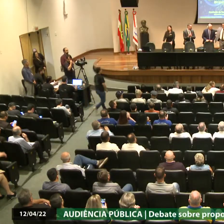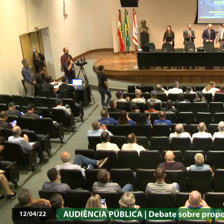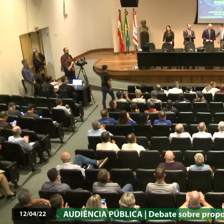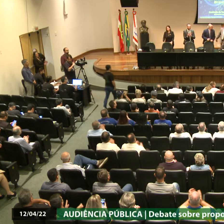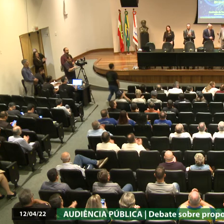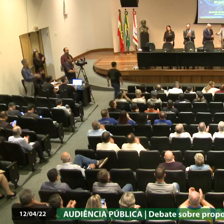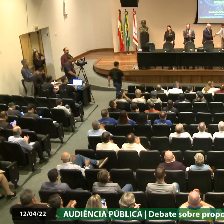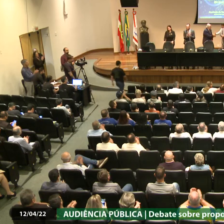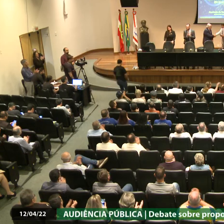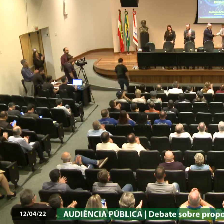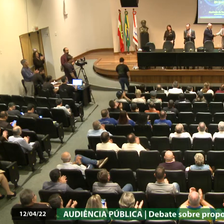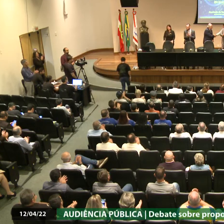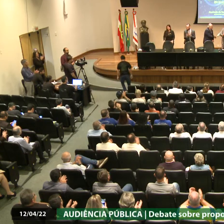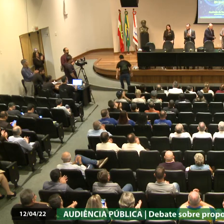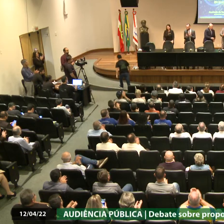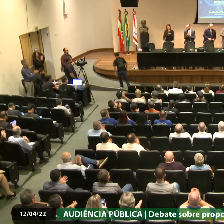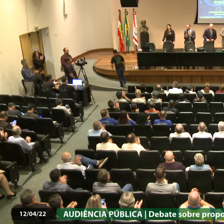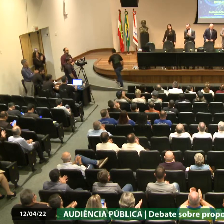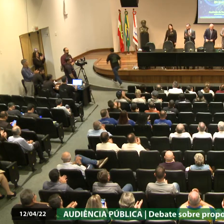E aí